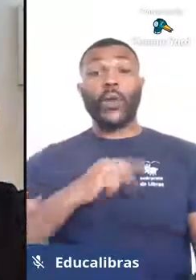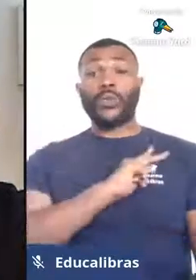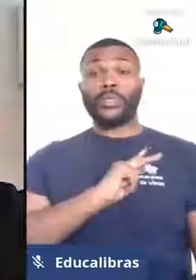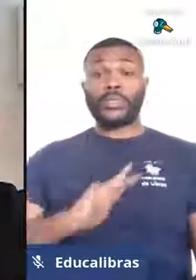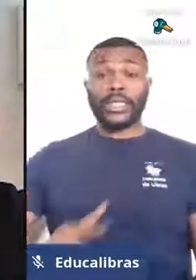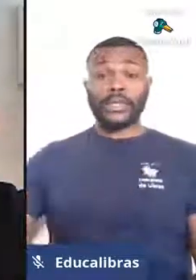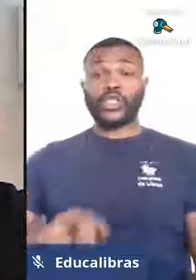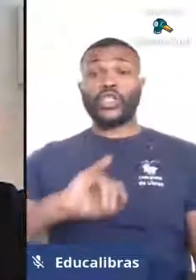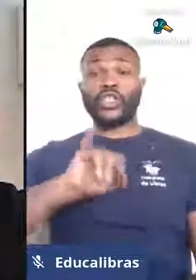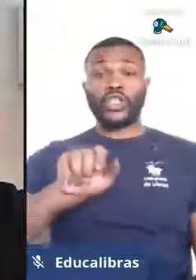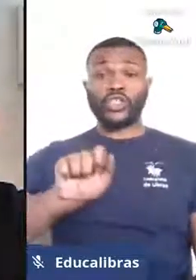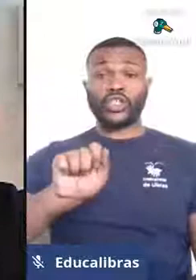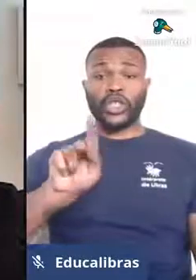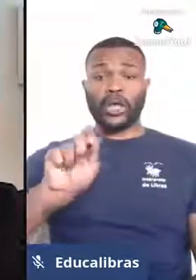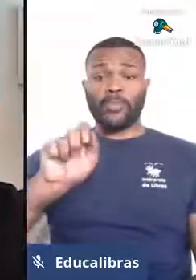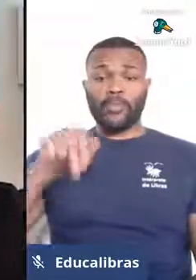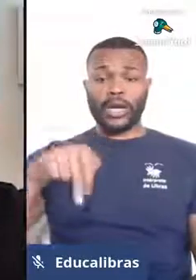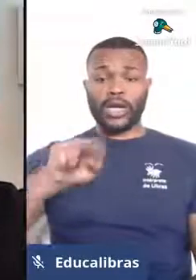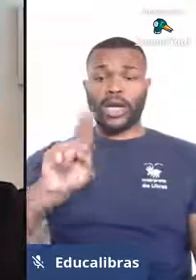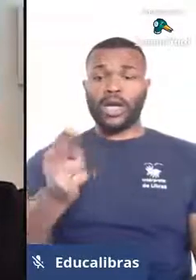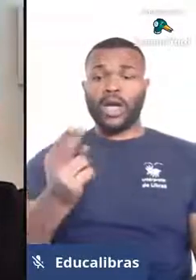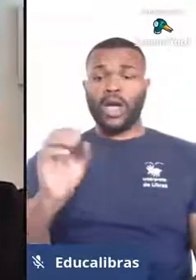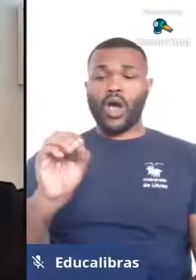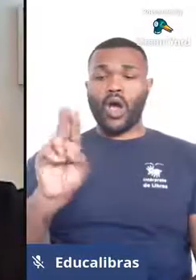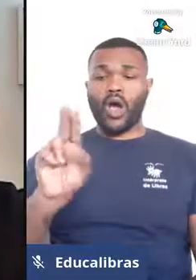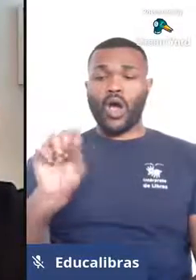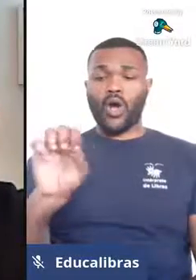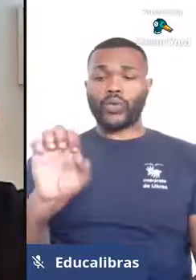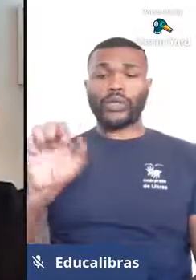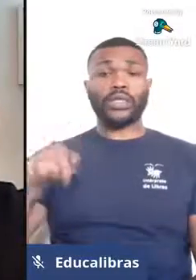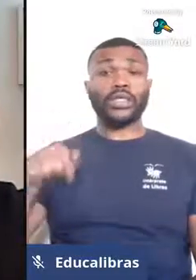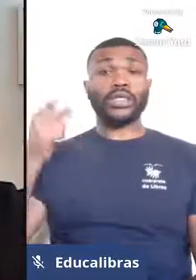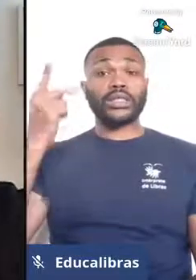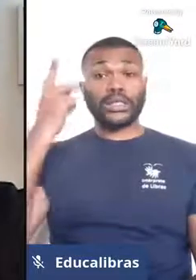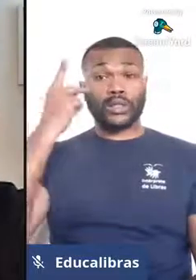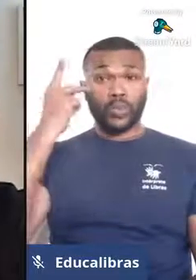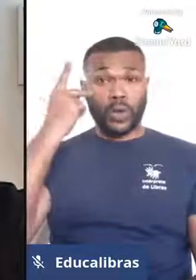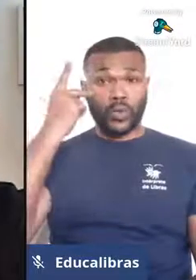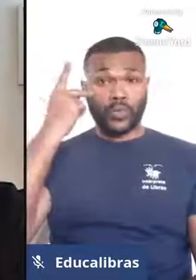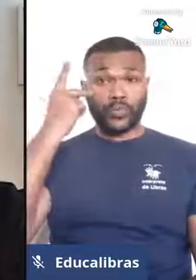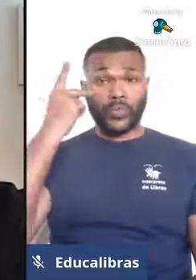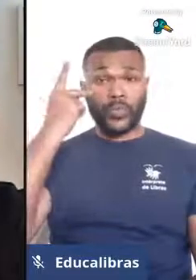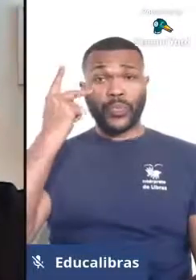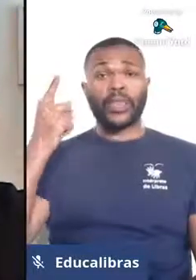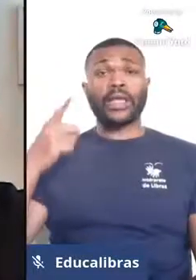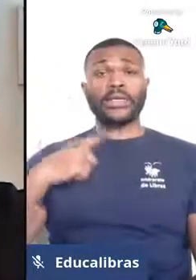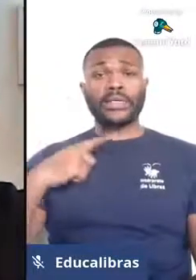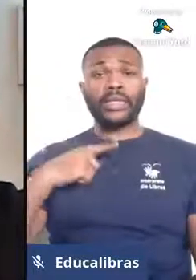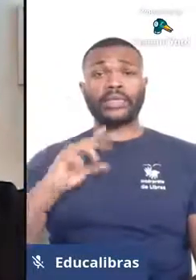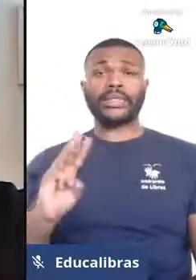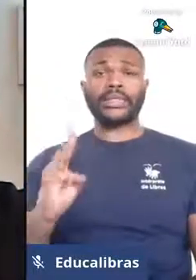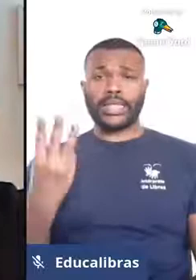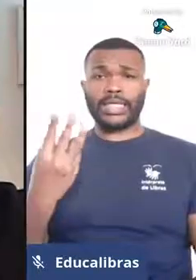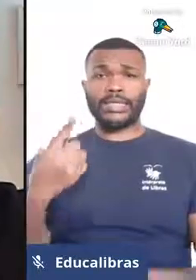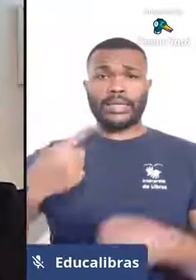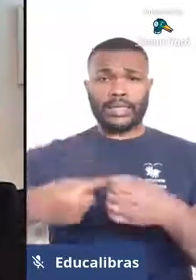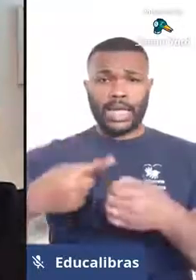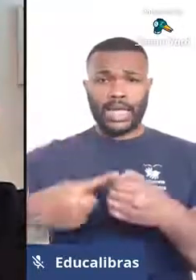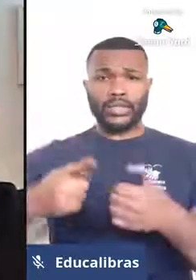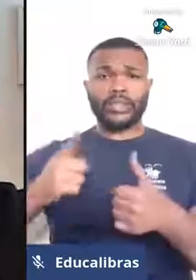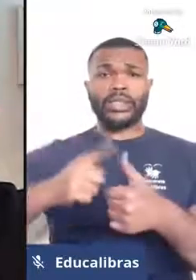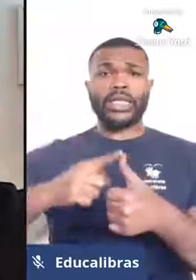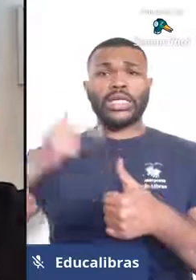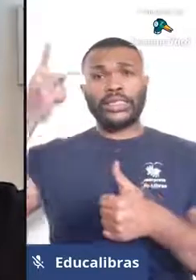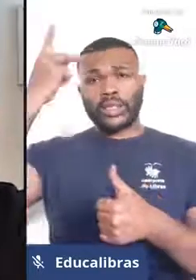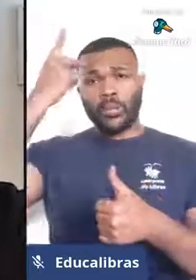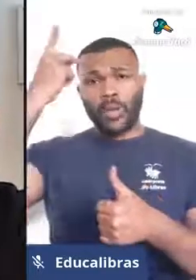House é um organismo, é um órgão que existe em 3 cidades, existe em São Paulo, existe em Los Angeles,